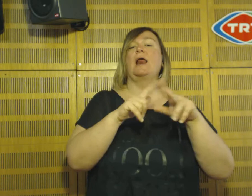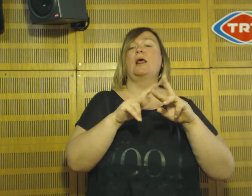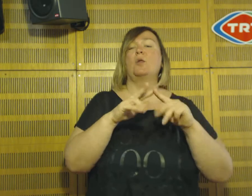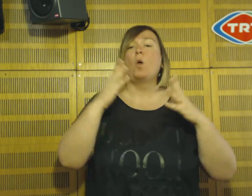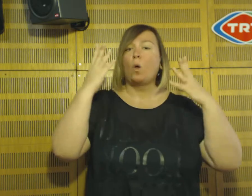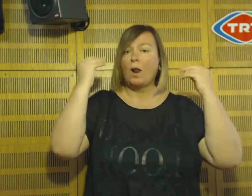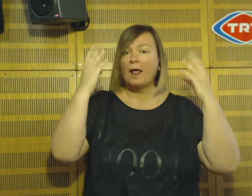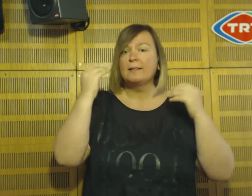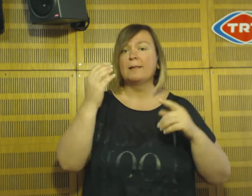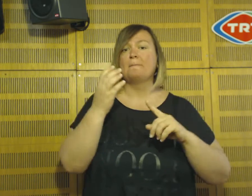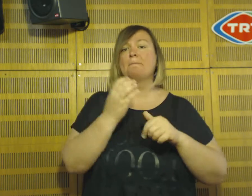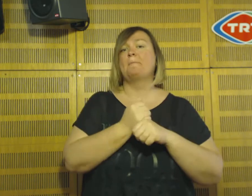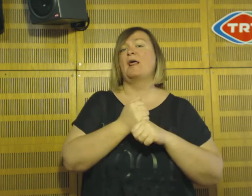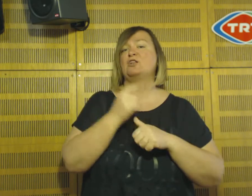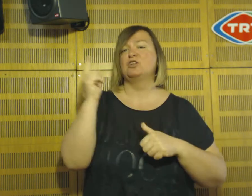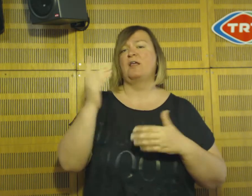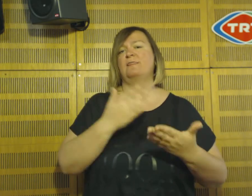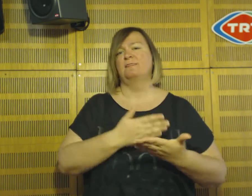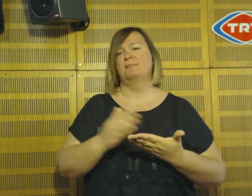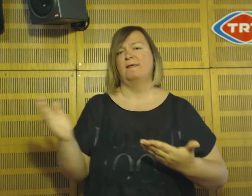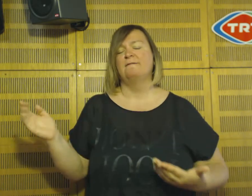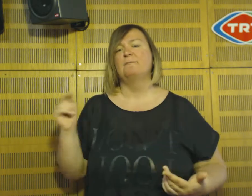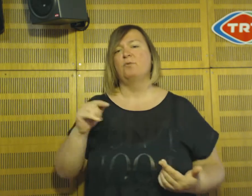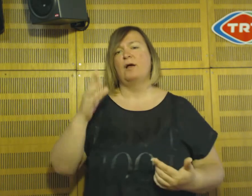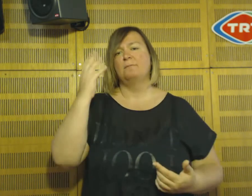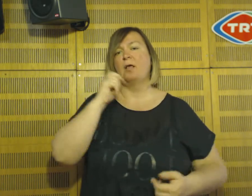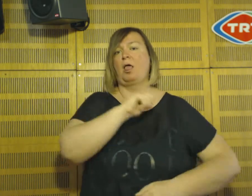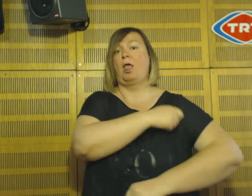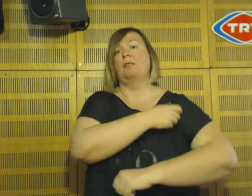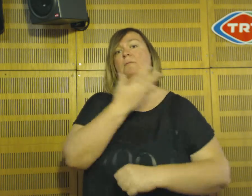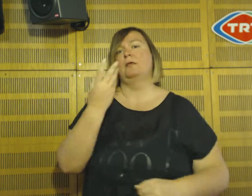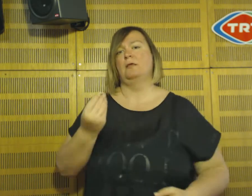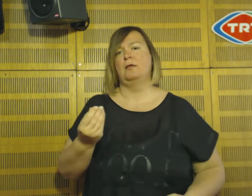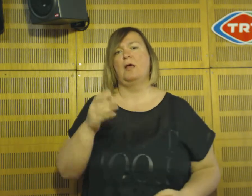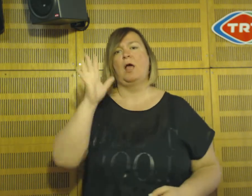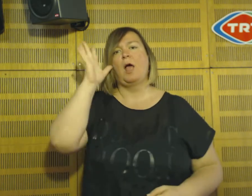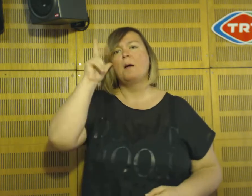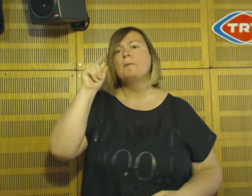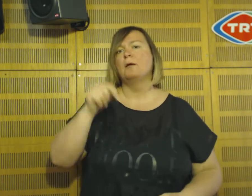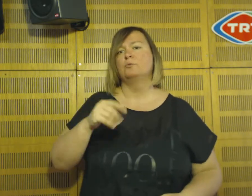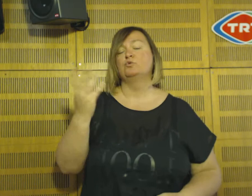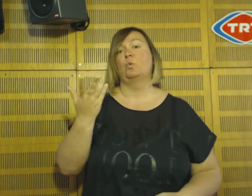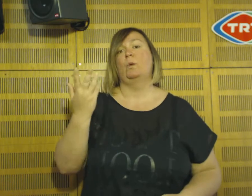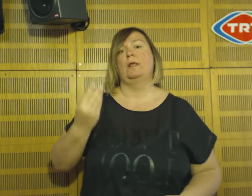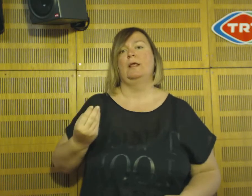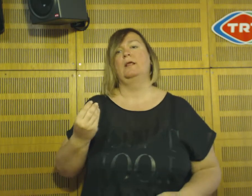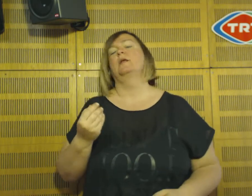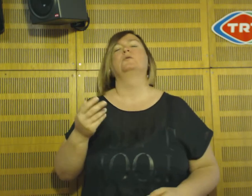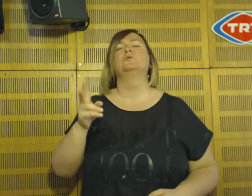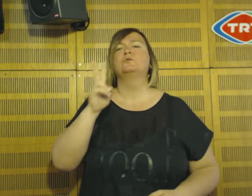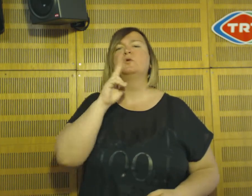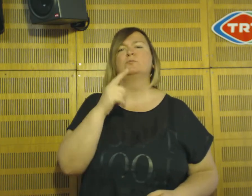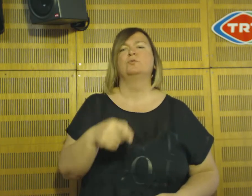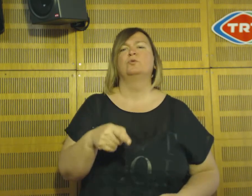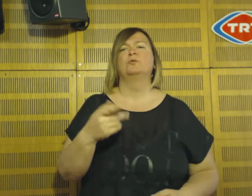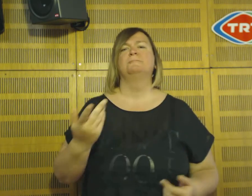Hollanda, Belçika devam ediyor. Bu anlamda Almanya iyidir. Amerika bu anlamda çok iyi. Yani sonuçta bu aslında